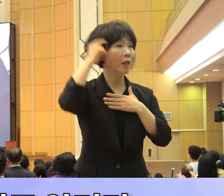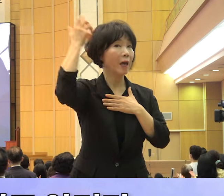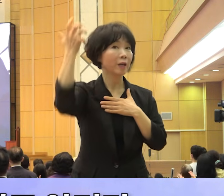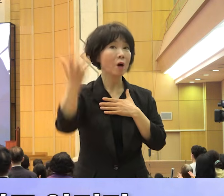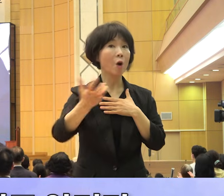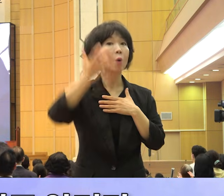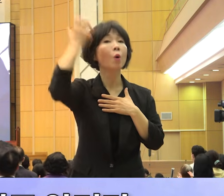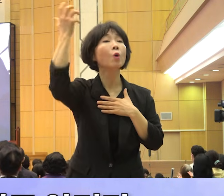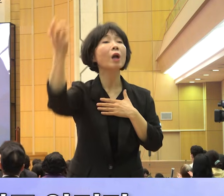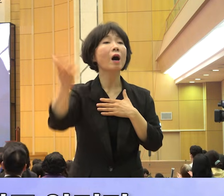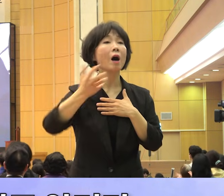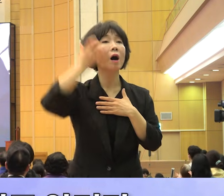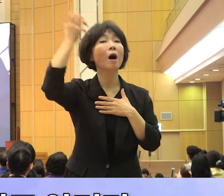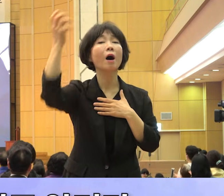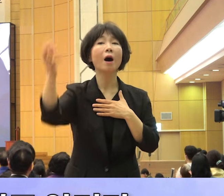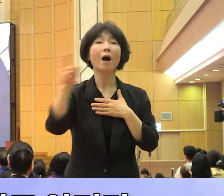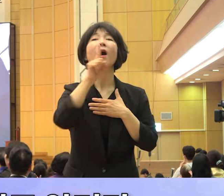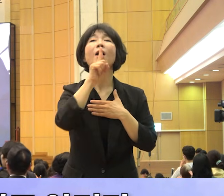내